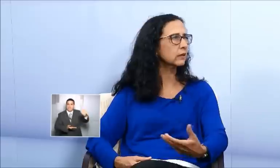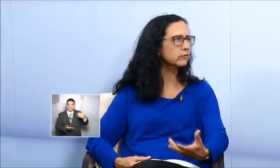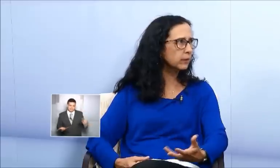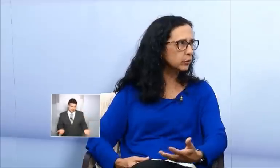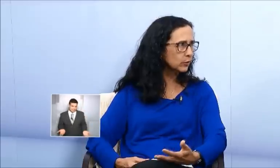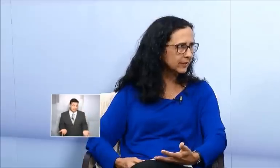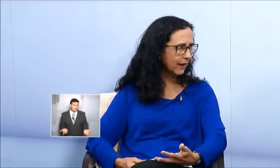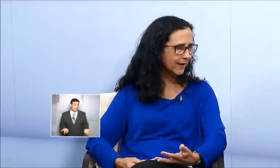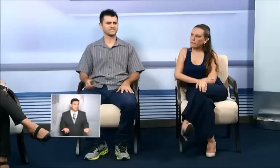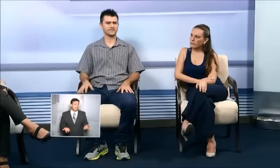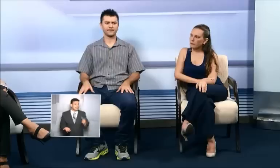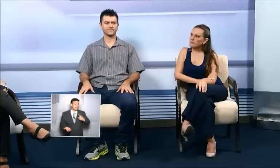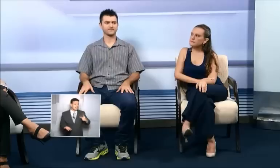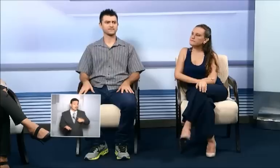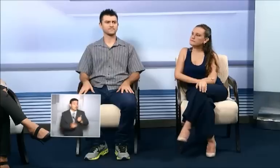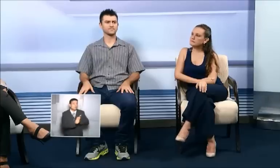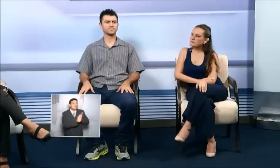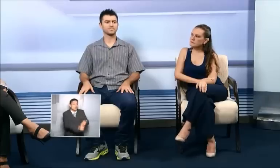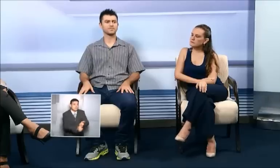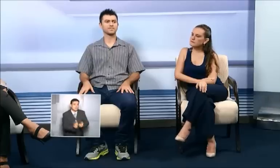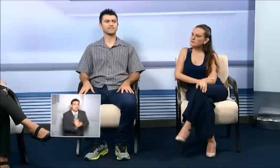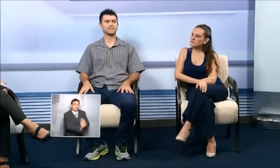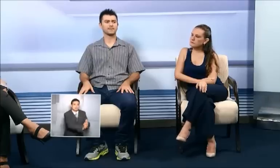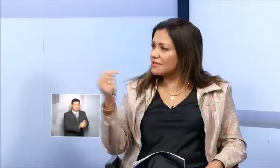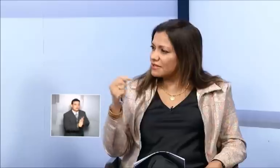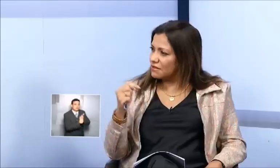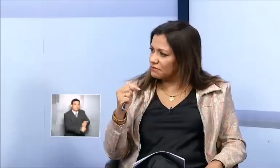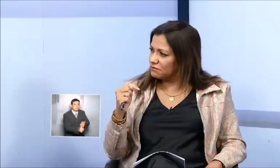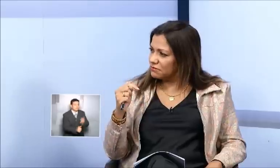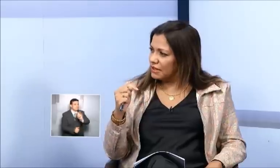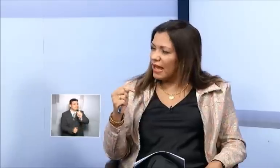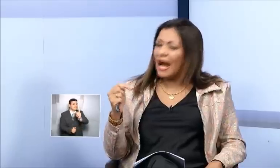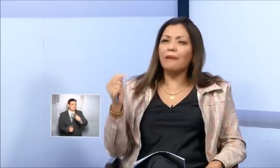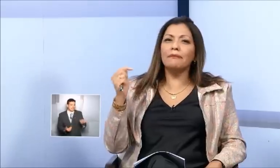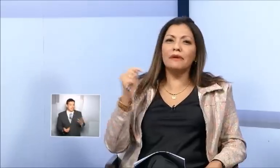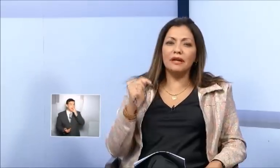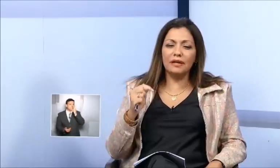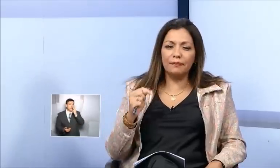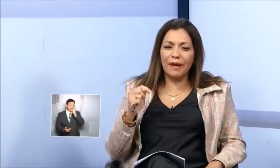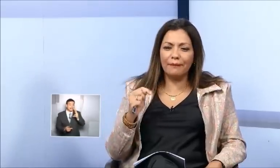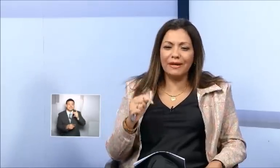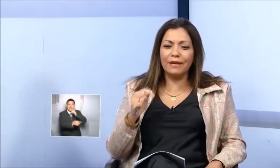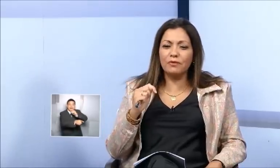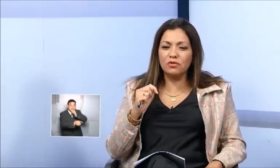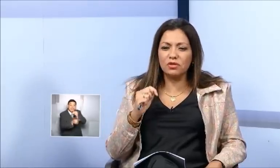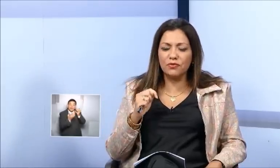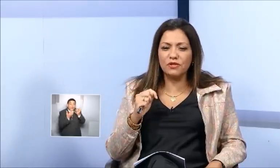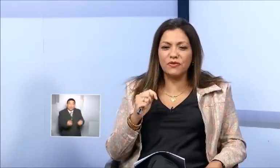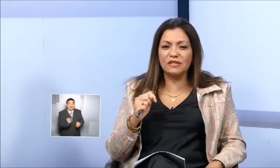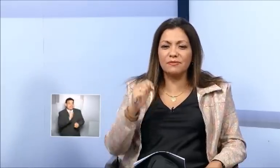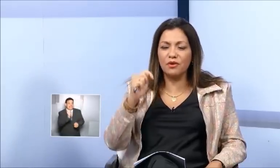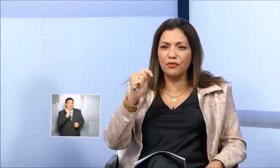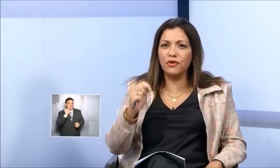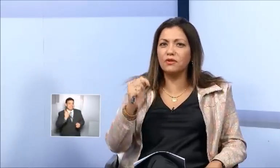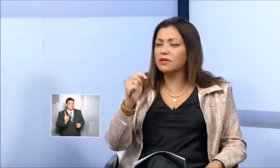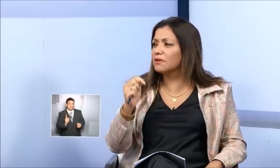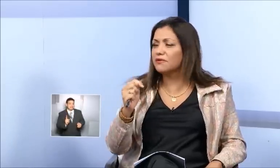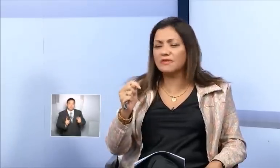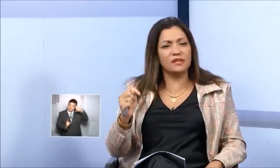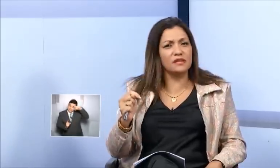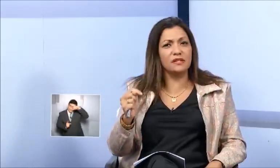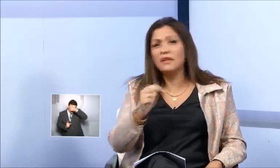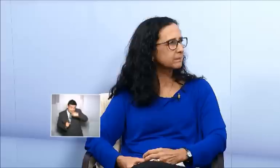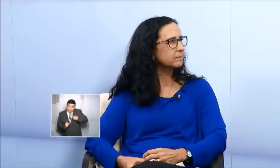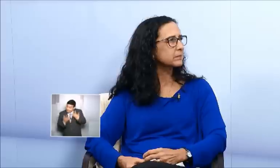cotidiano, ela não vai muito atrás. Na né? verdade, a questão da negação. Exatamente. Para a mãe é muito difícil falar assim, meu filho tem